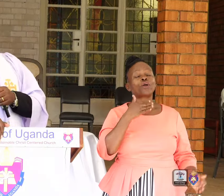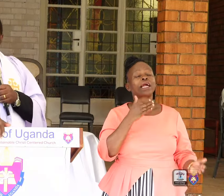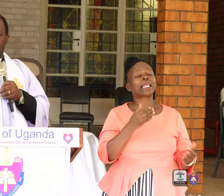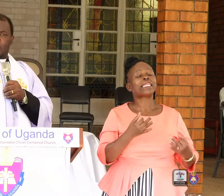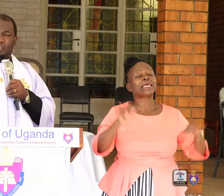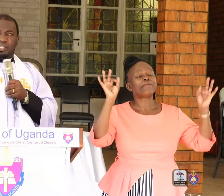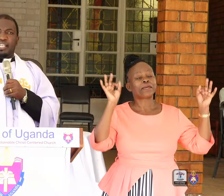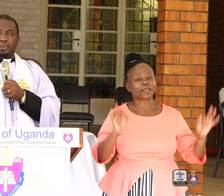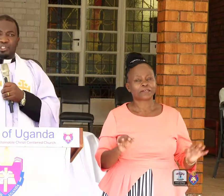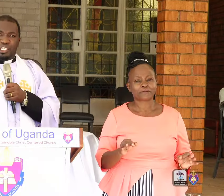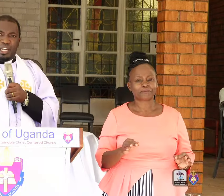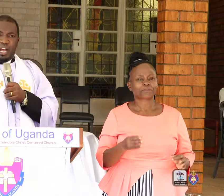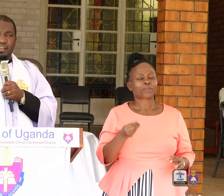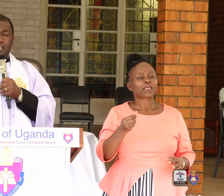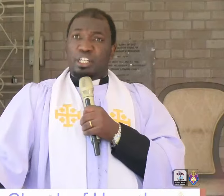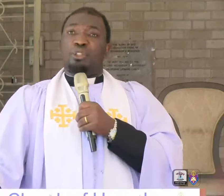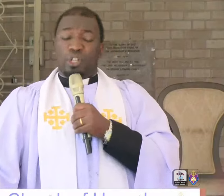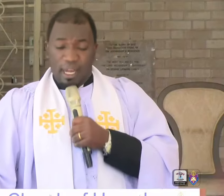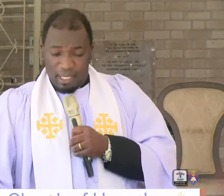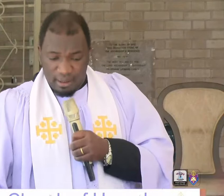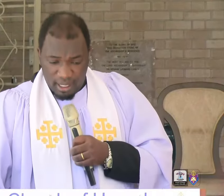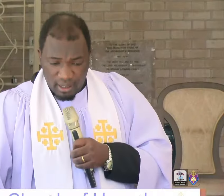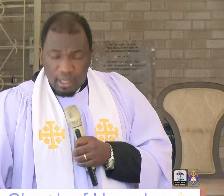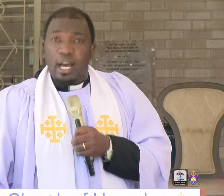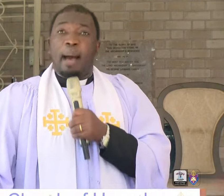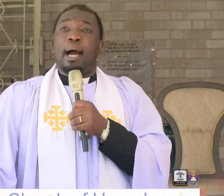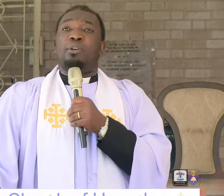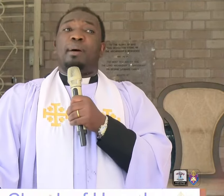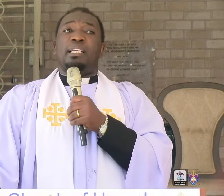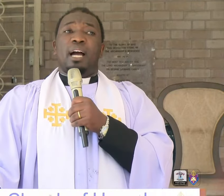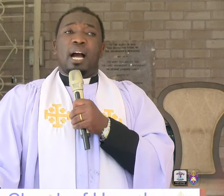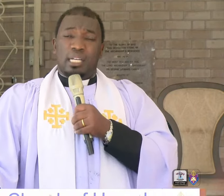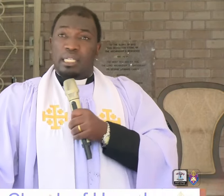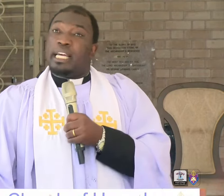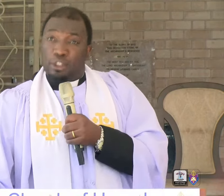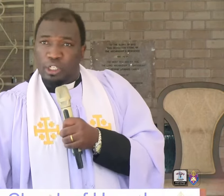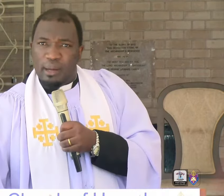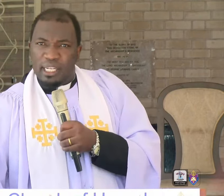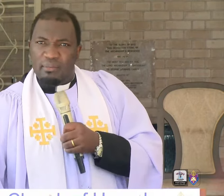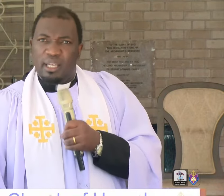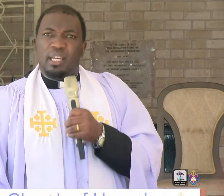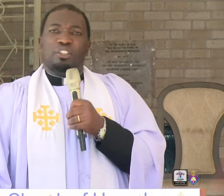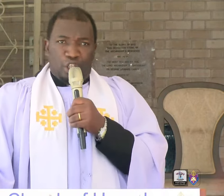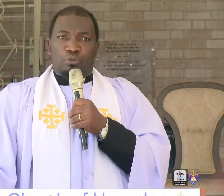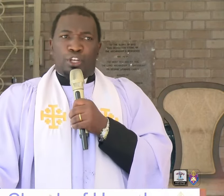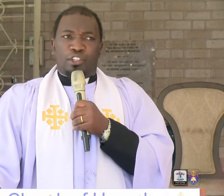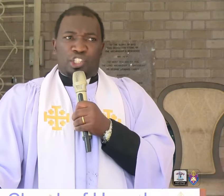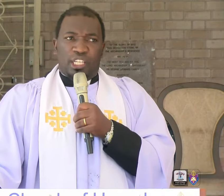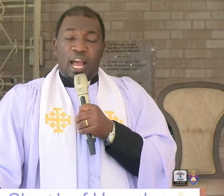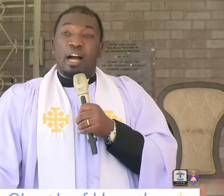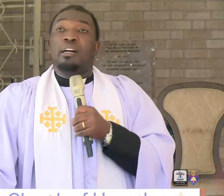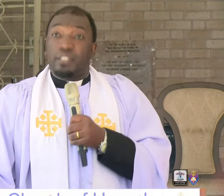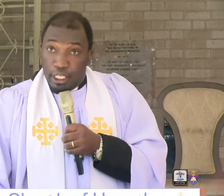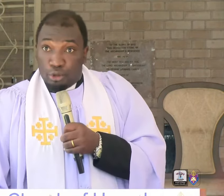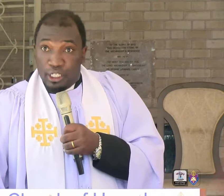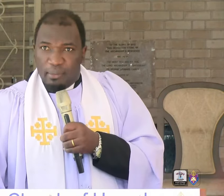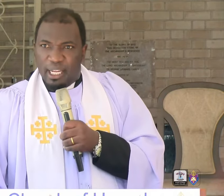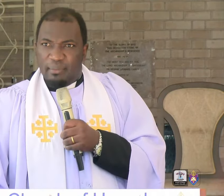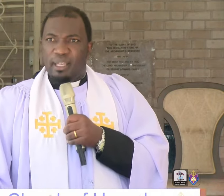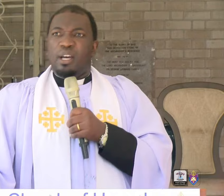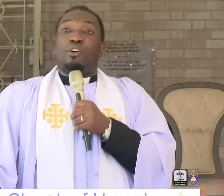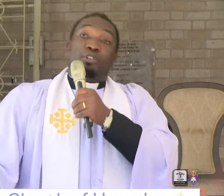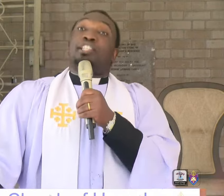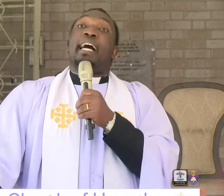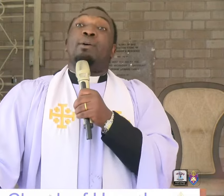dembe sento zirina naye tolina mirembe abana obalina naye tolina mirembe digulio zirina naye tolina